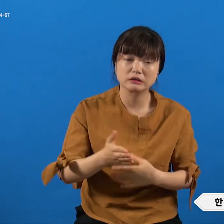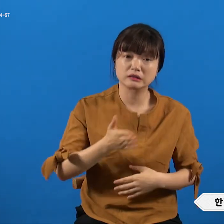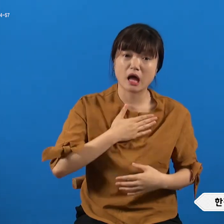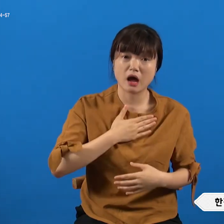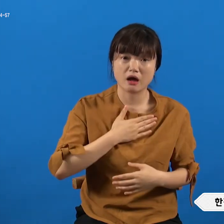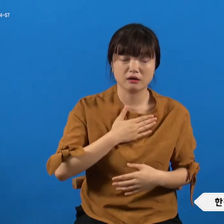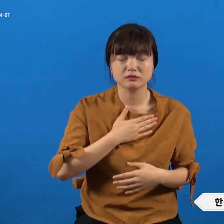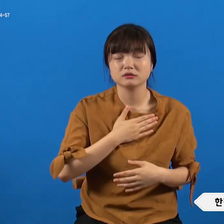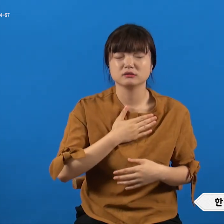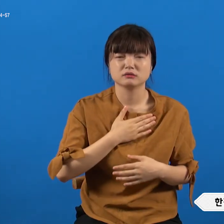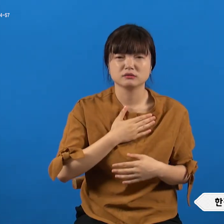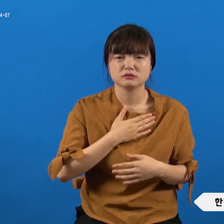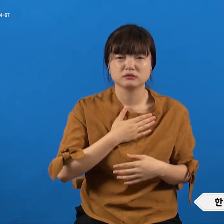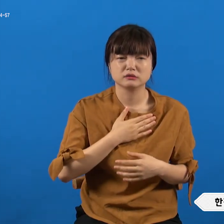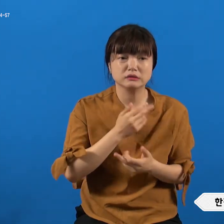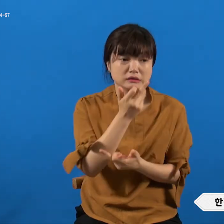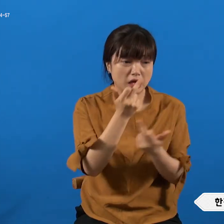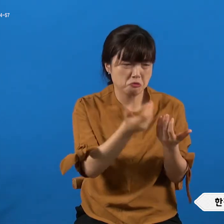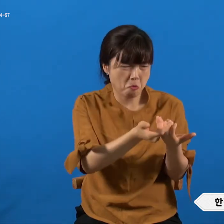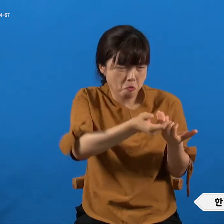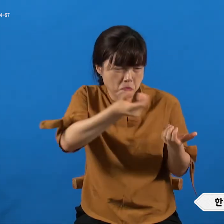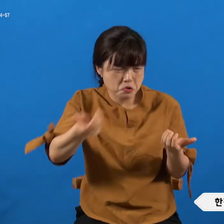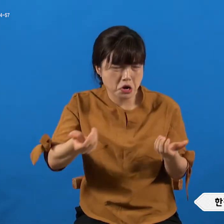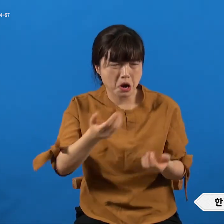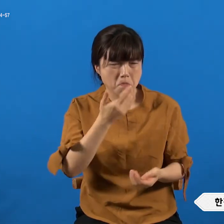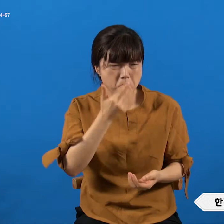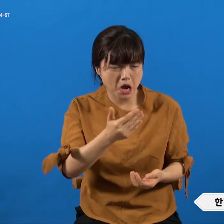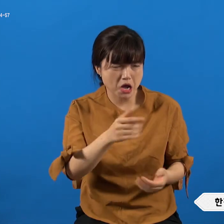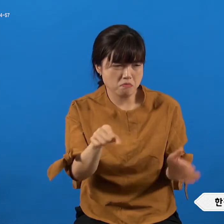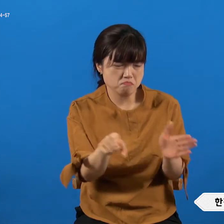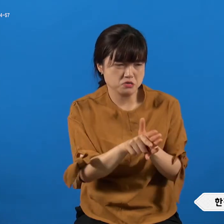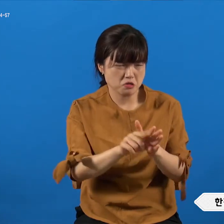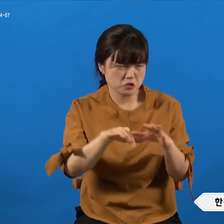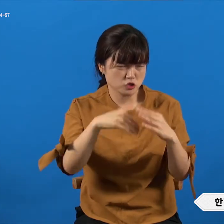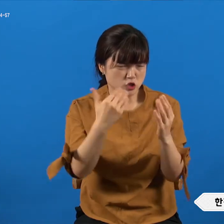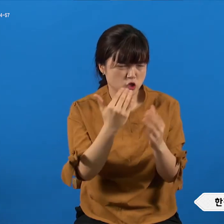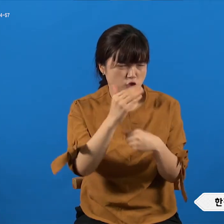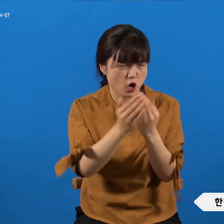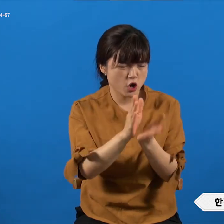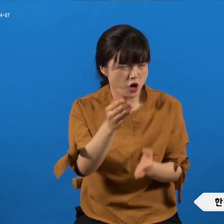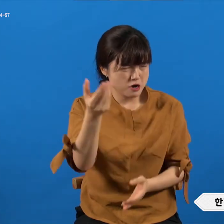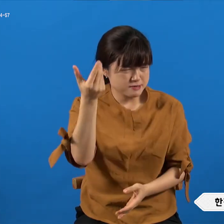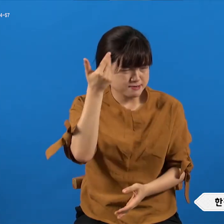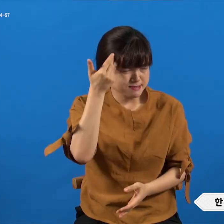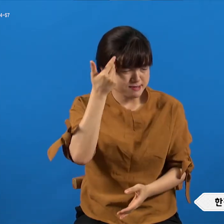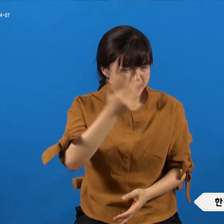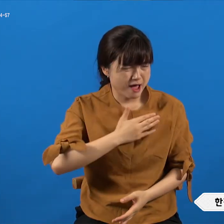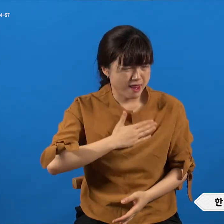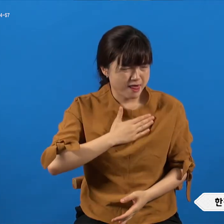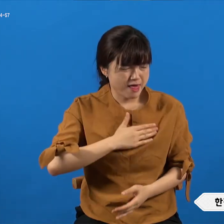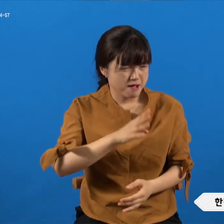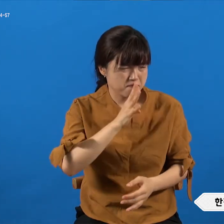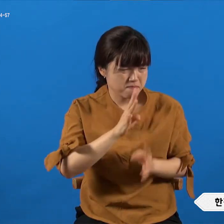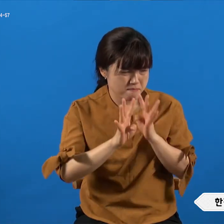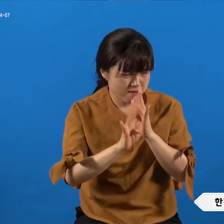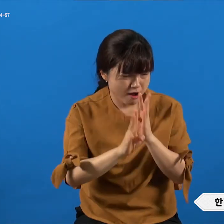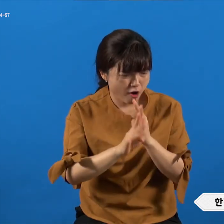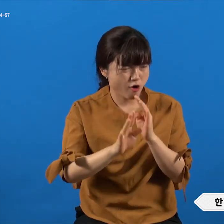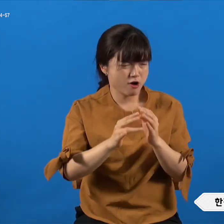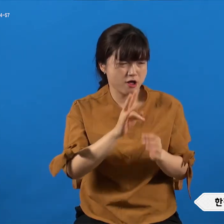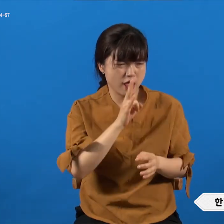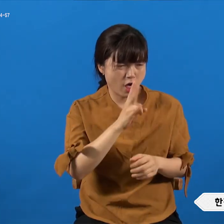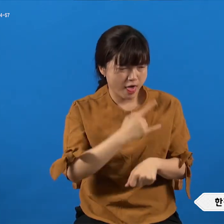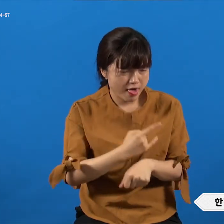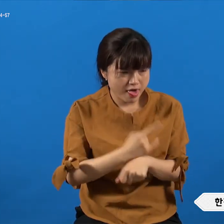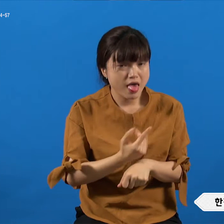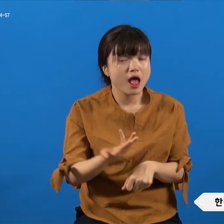nothing. 뭐 산을 옮길 믿음이 있고 온 성경을 다 아는 지식이 있고 방언을 하고 예언을 하고